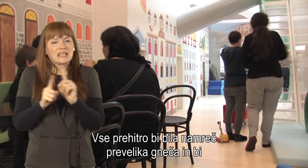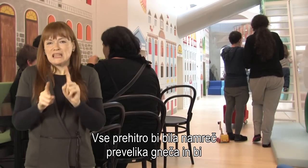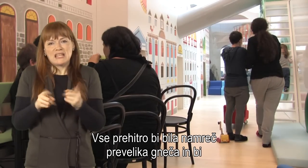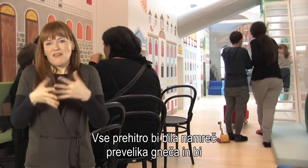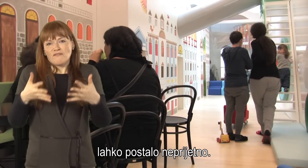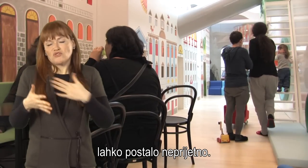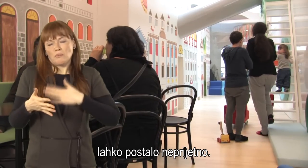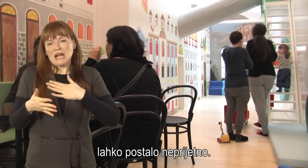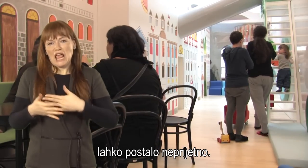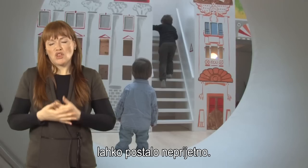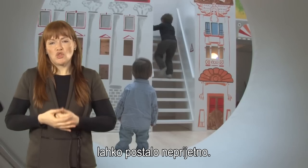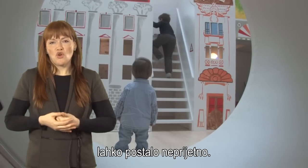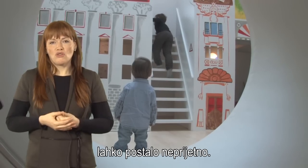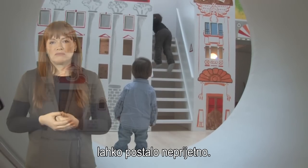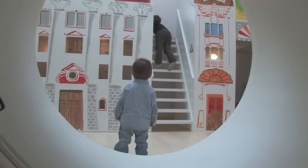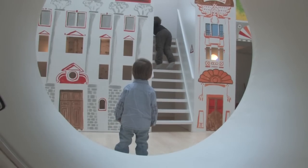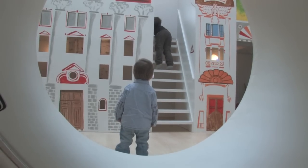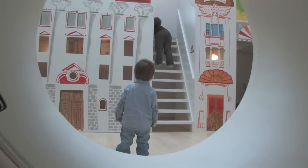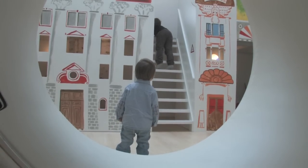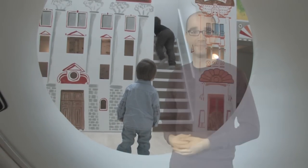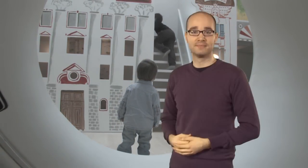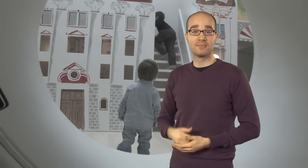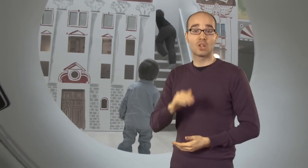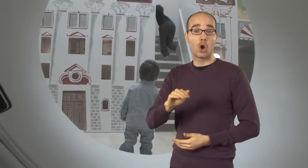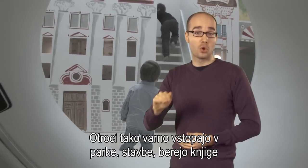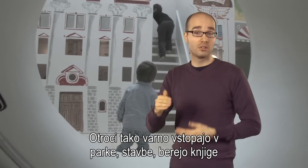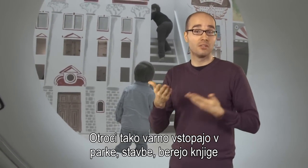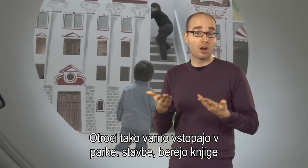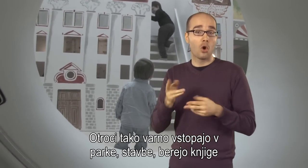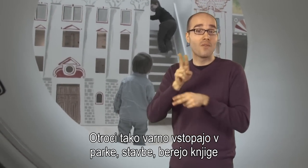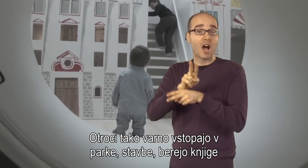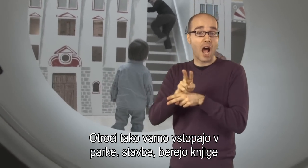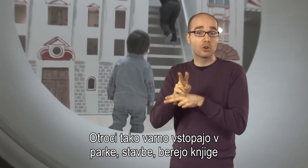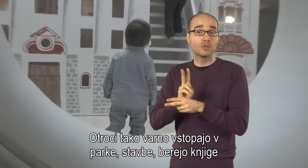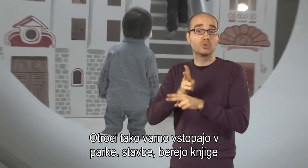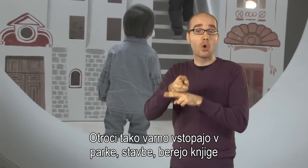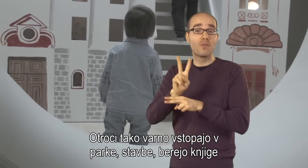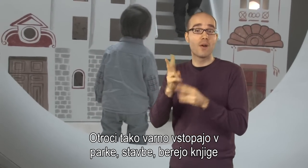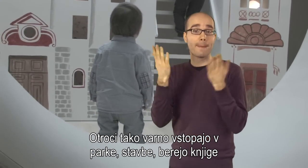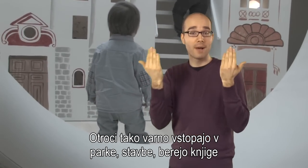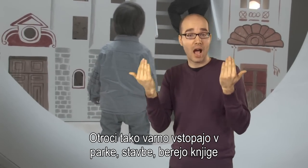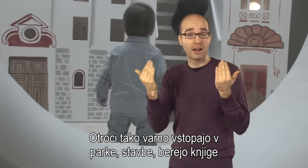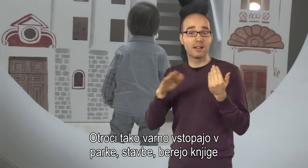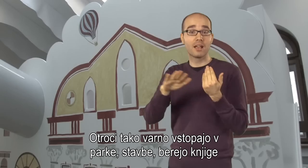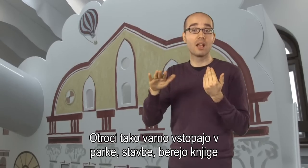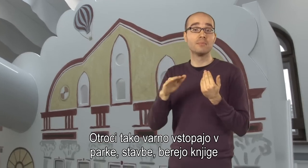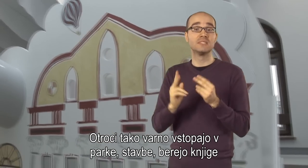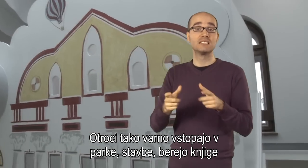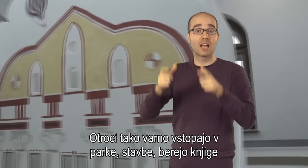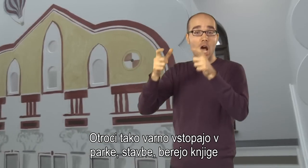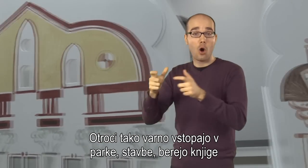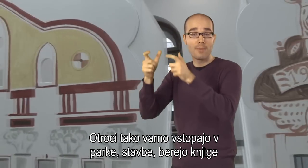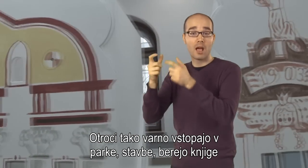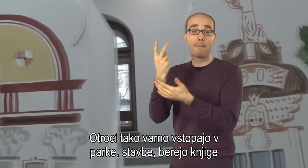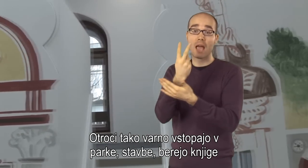prevelika gneča in enostavno pač ni več prijetno, no. Otroci tako varno vstopajo v parke, stavbe,